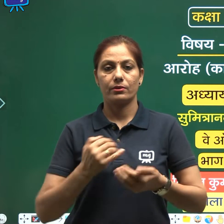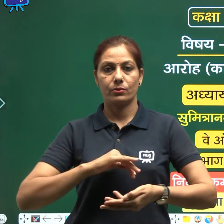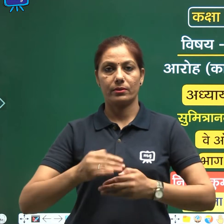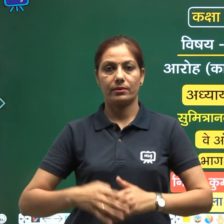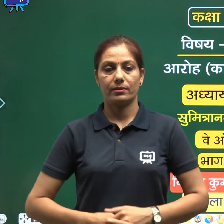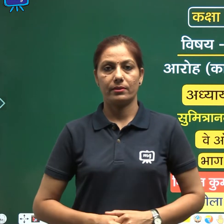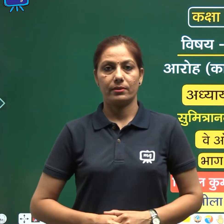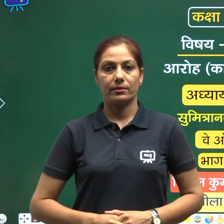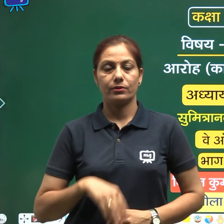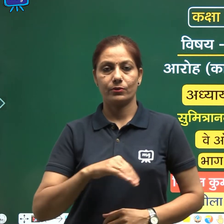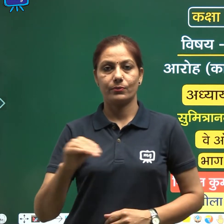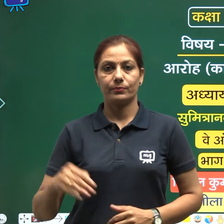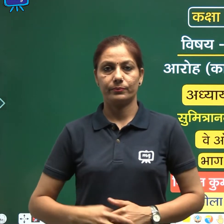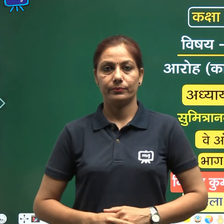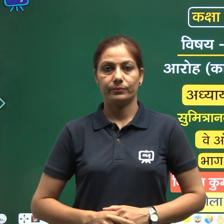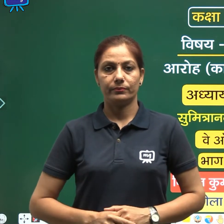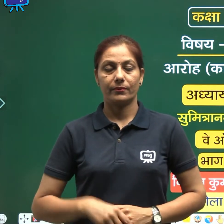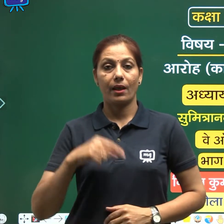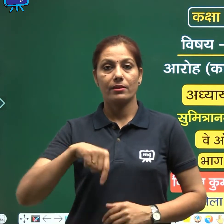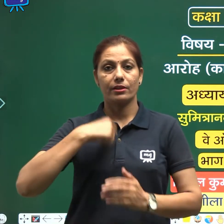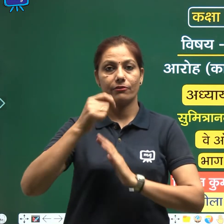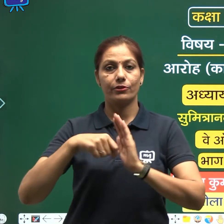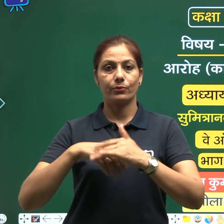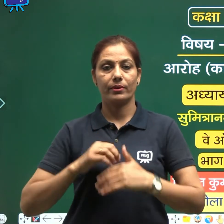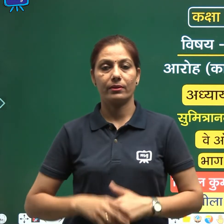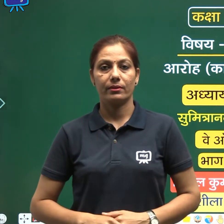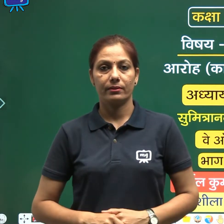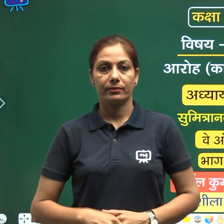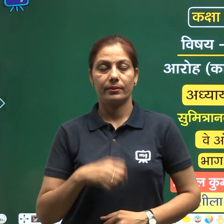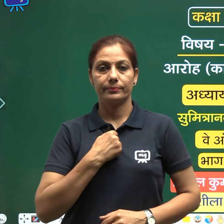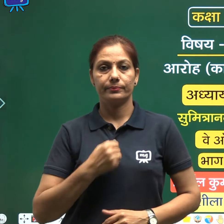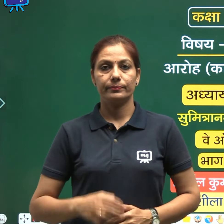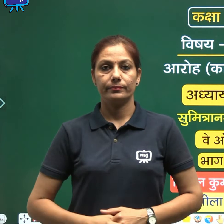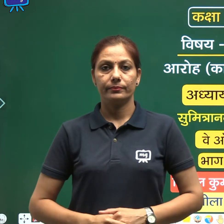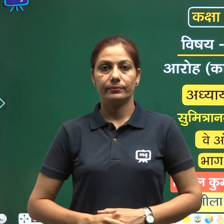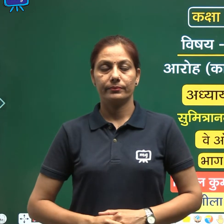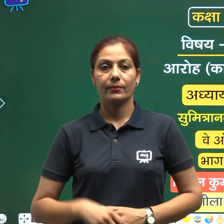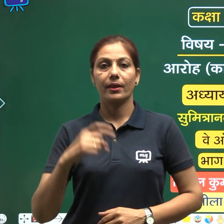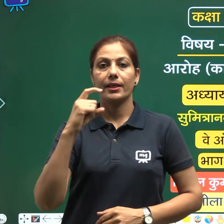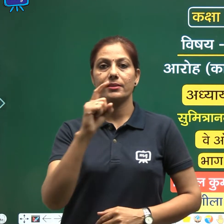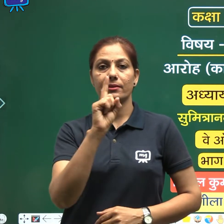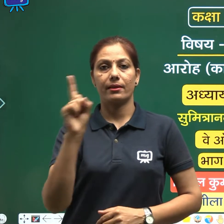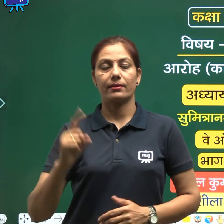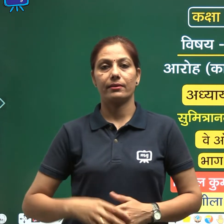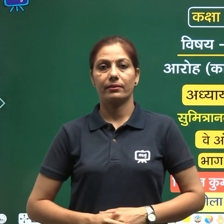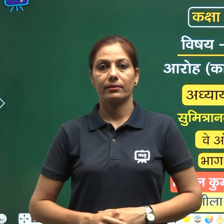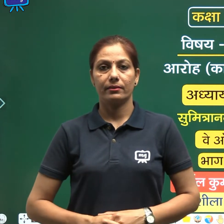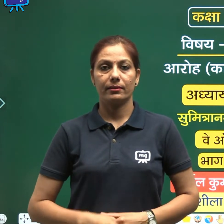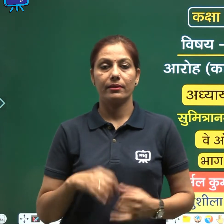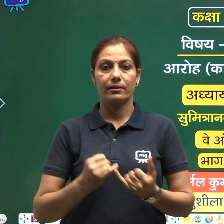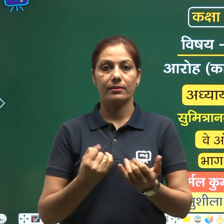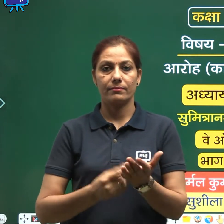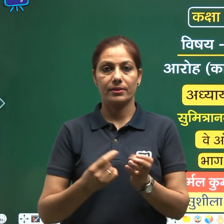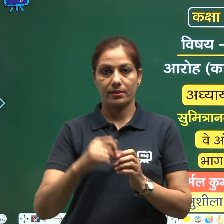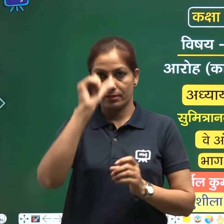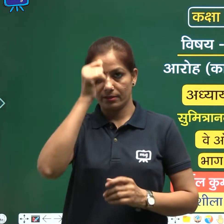चौधरी। बच्चों, आज के वीडियो में हम कक्षा 11 की हिंदी विषय